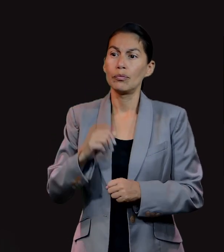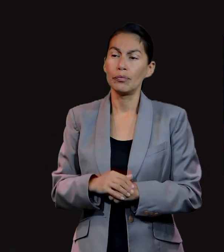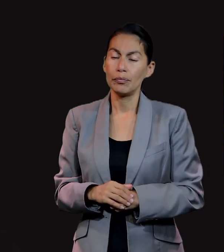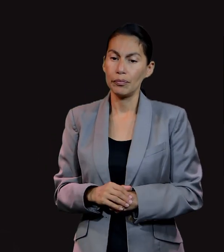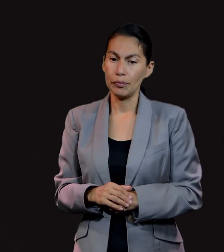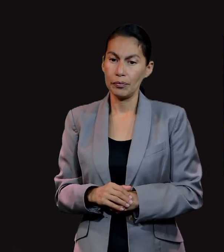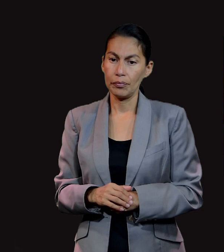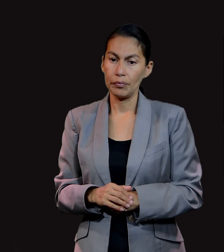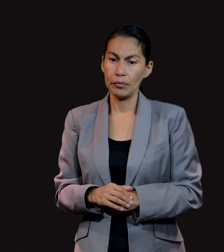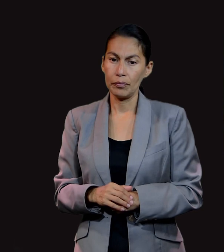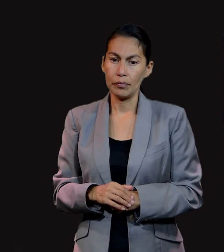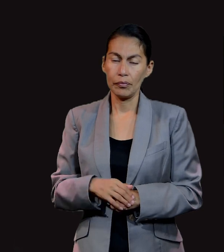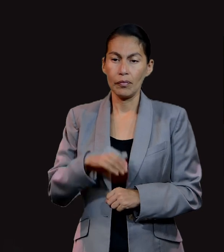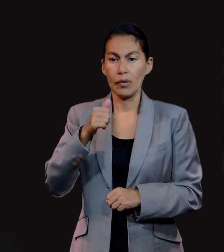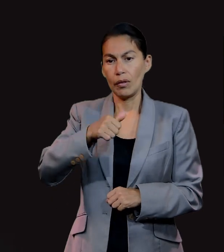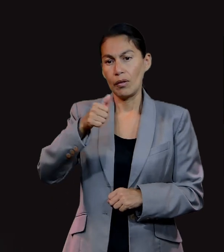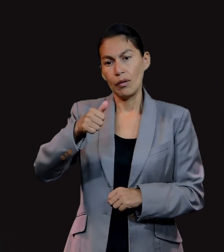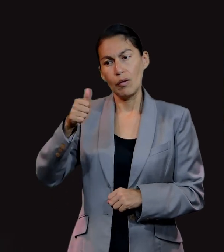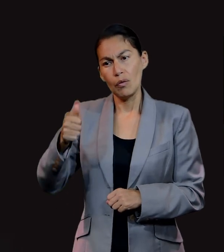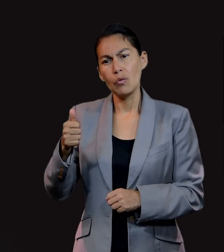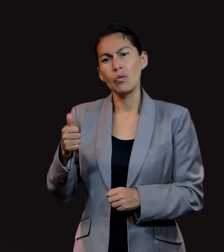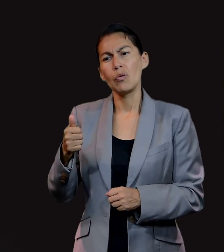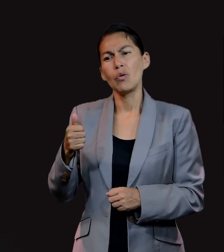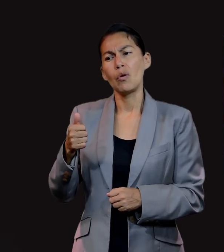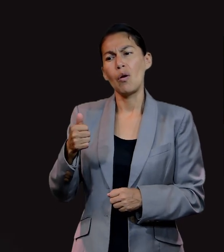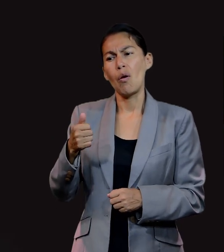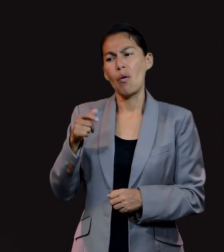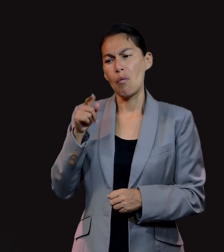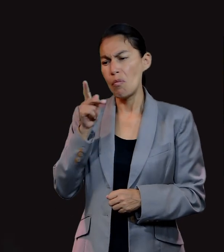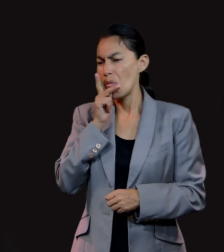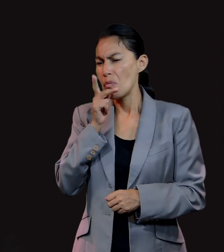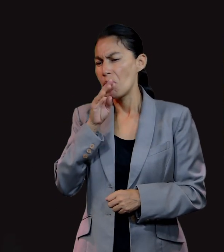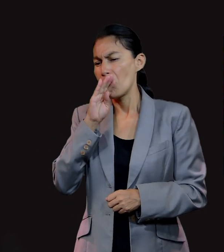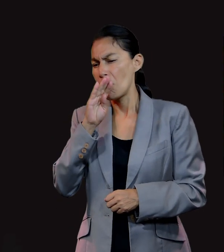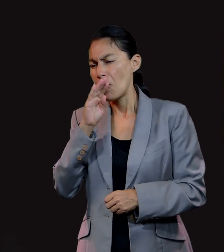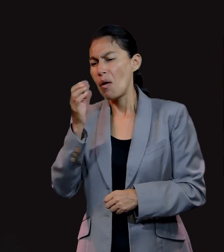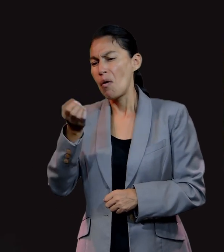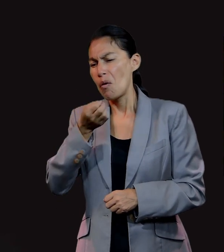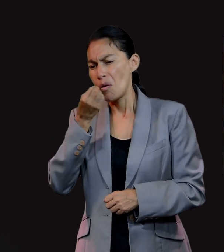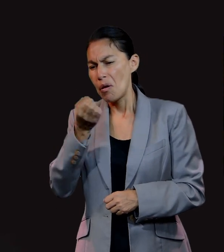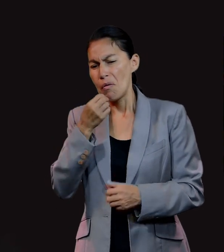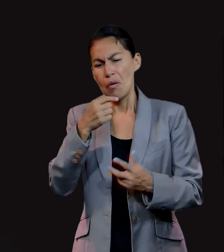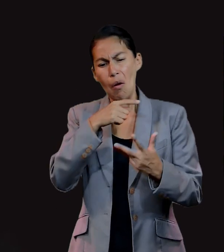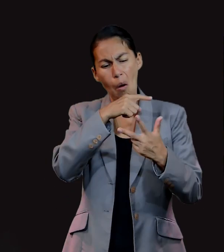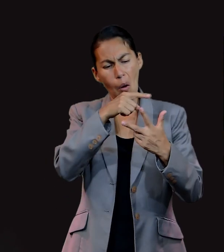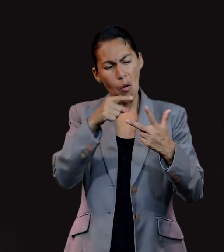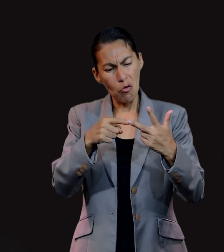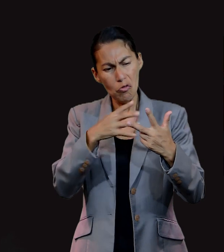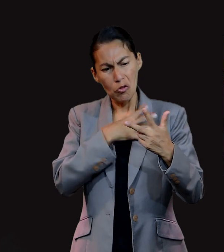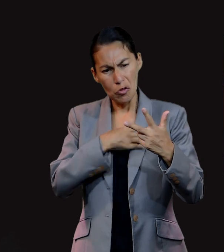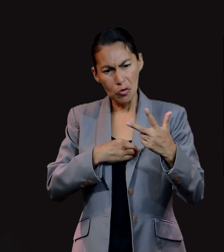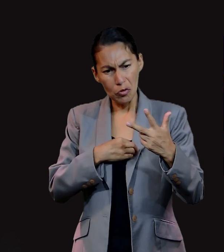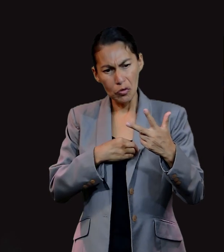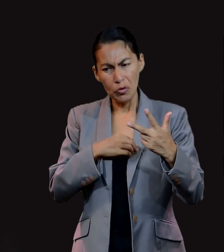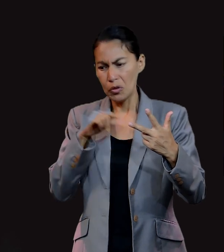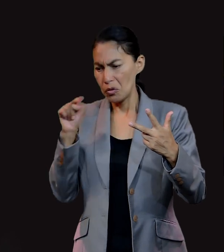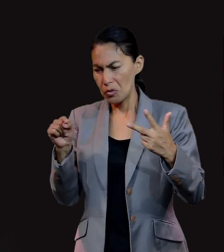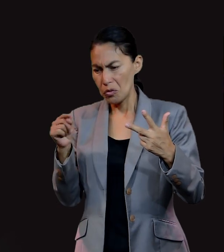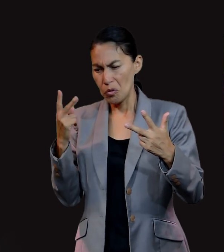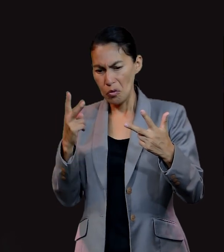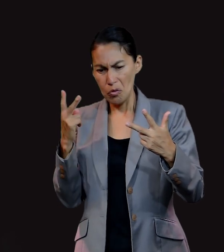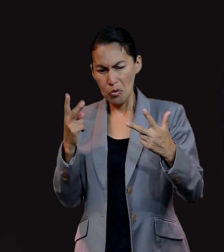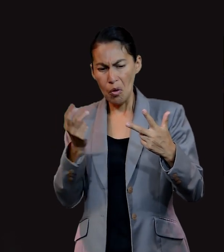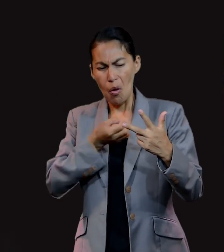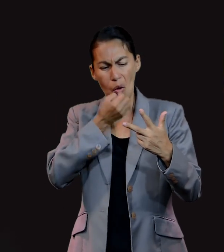Éramos ocho y en cada uno de nosotros ellos hacían oraciones especiales todos los días antes de